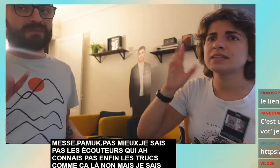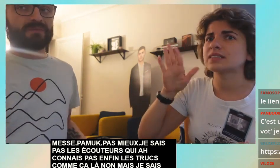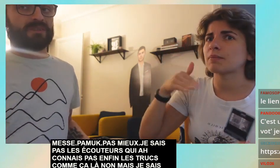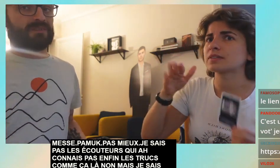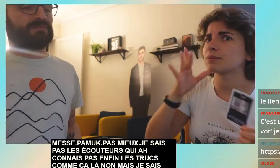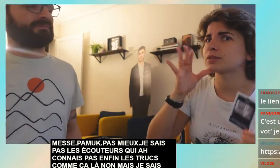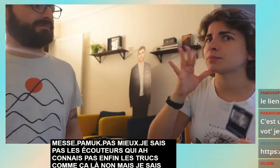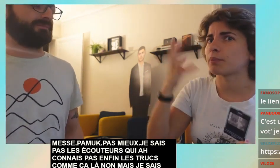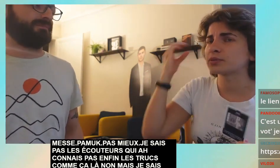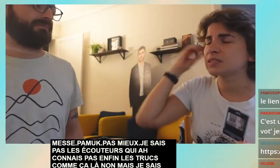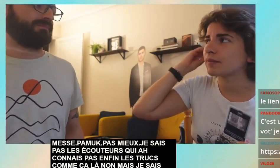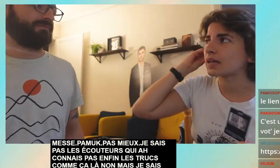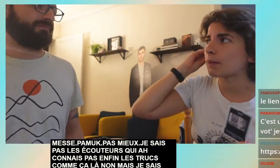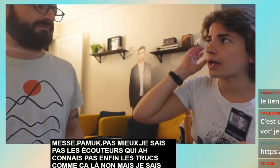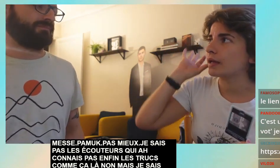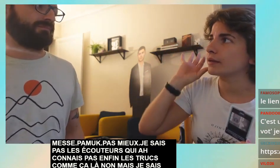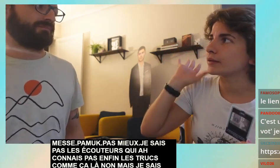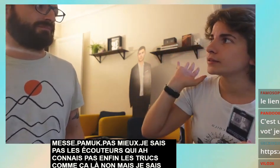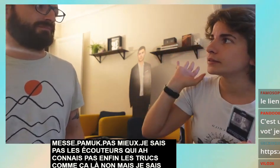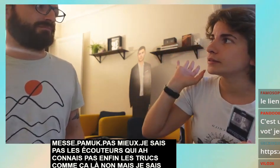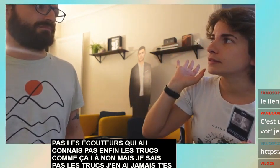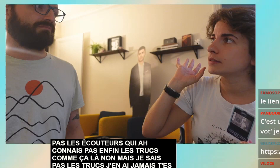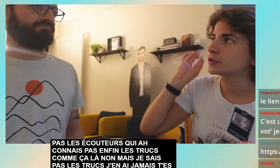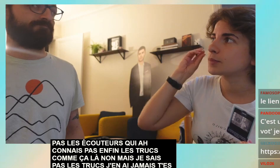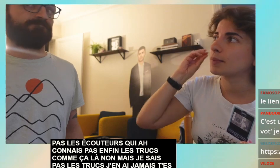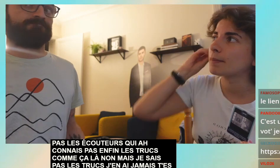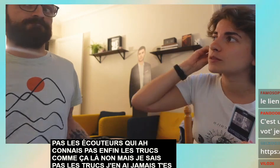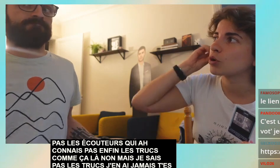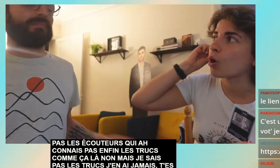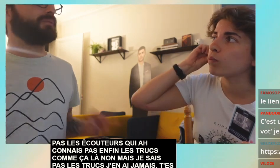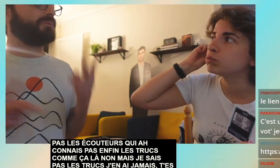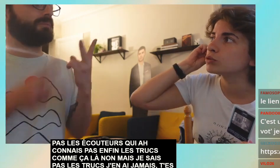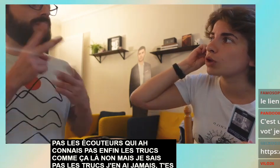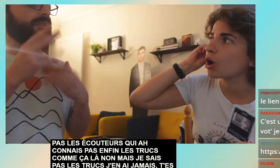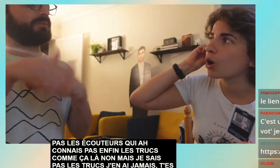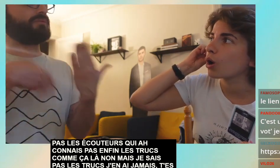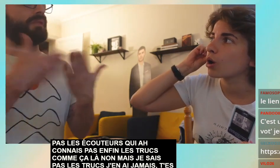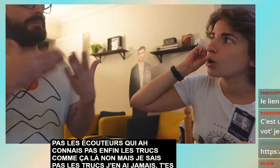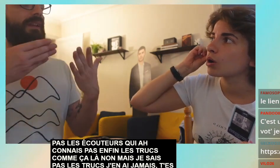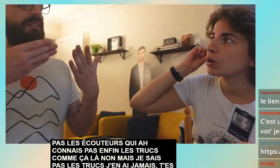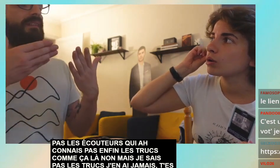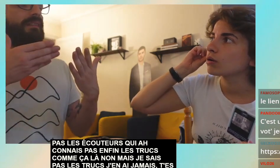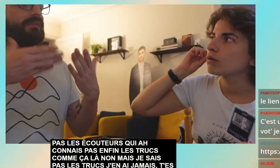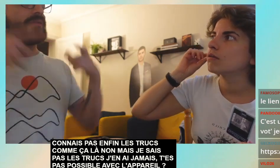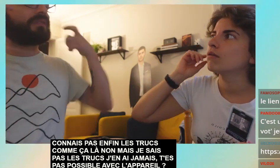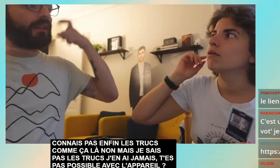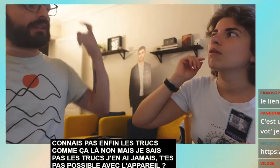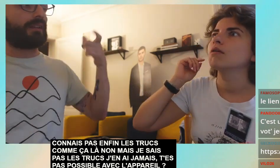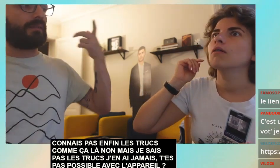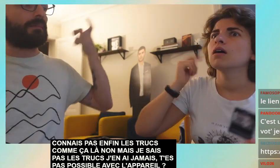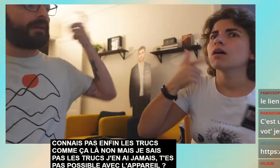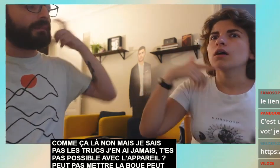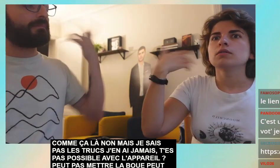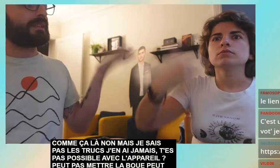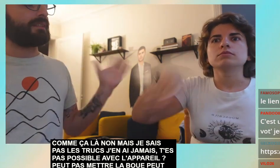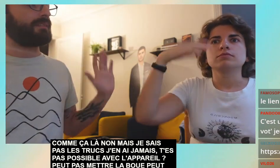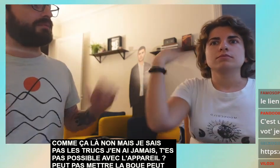moi. t'es pas possible avec l'appareil. Tu peux pas mettre le bout dedans. Peut-être, du coup, tu remplaces. Tac, t'enlèves l'appareil. Mais du